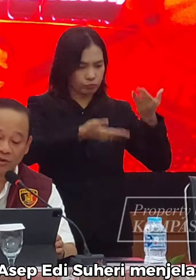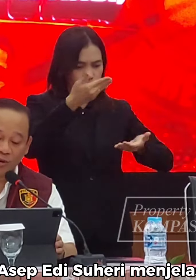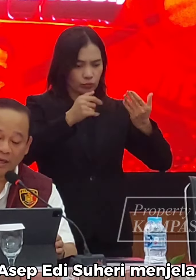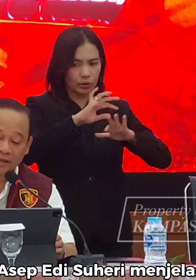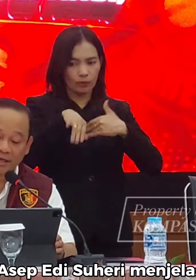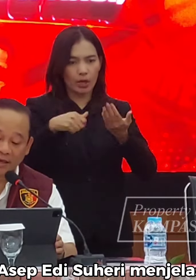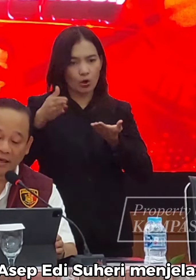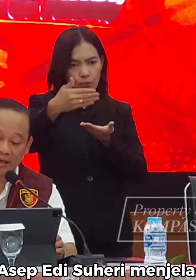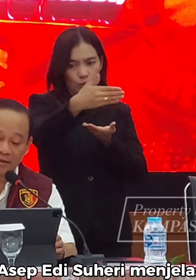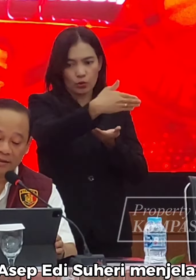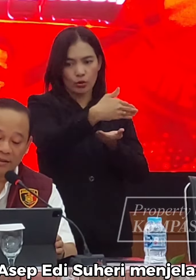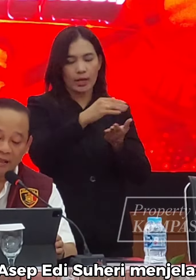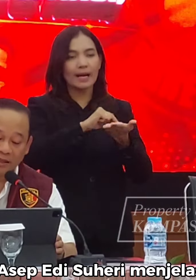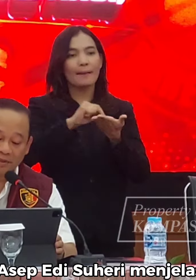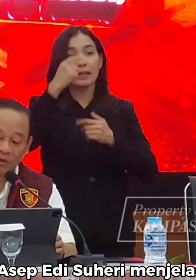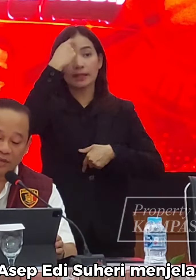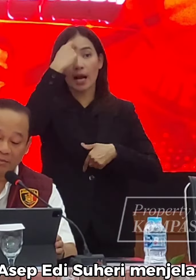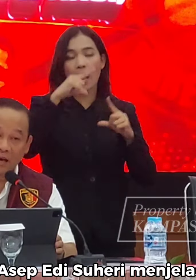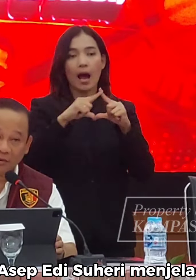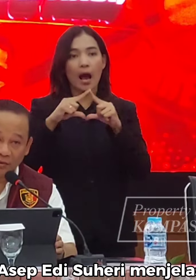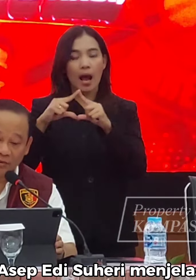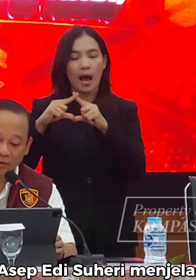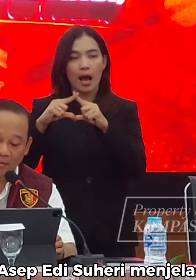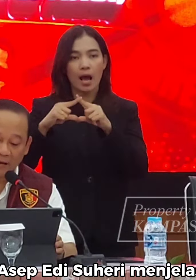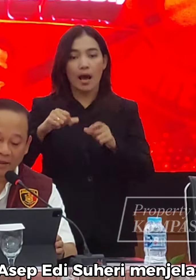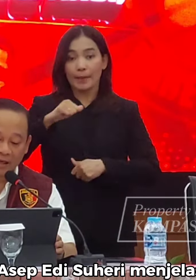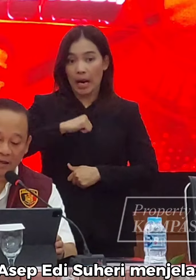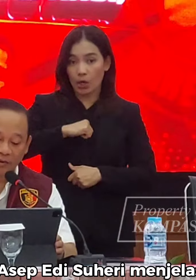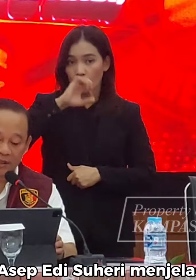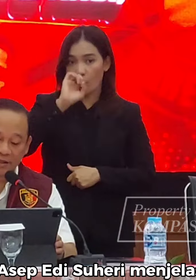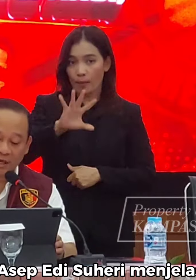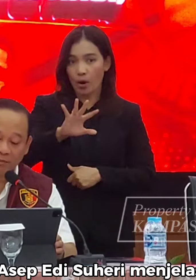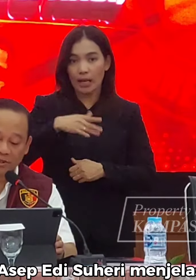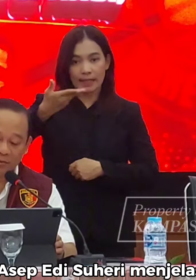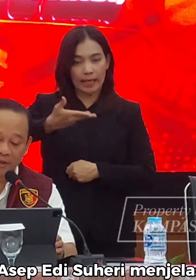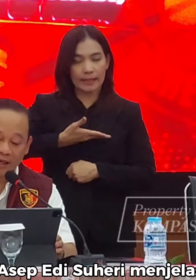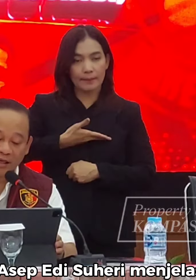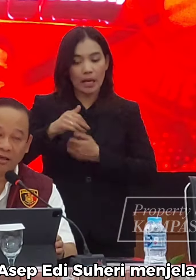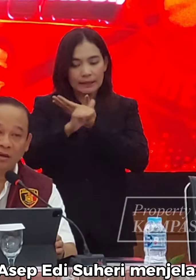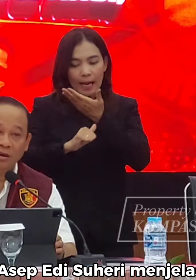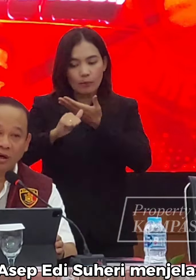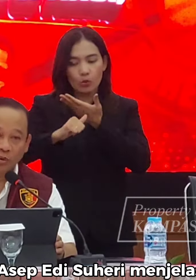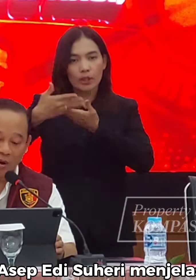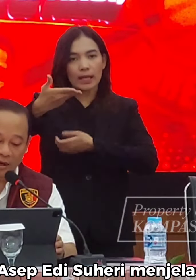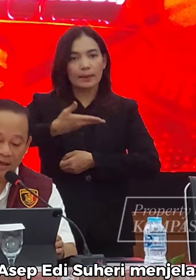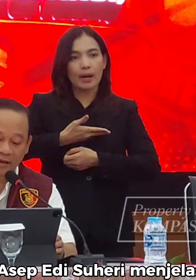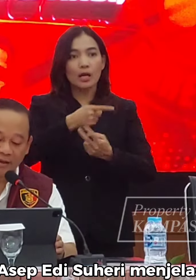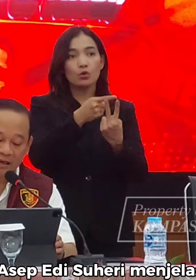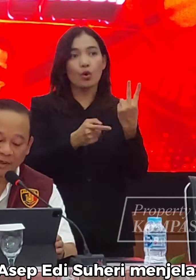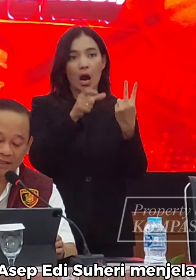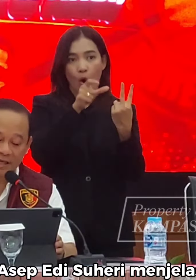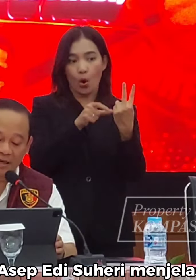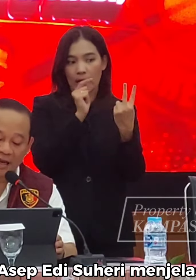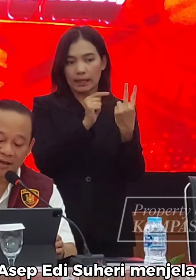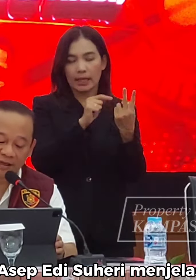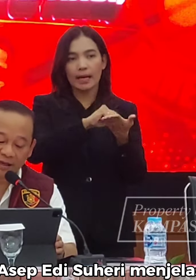bukti-buktiupi tersangkaa yang bersangkutan mengaku mendapat narkotika J tersebut dari dua orang yang